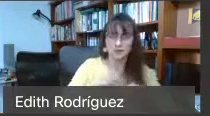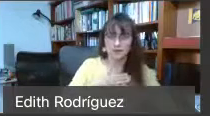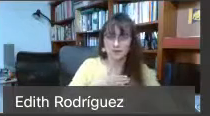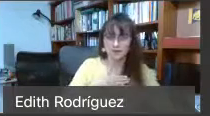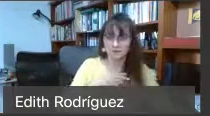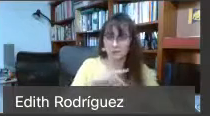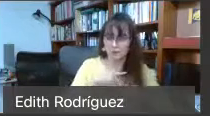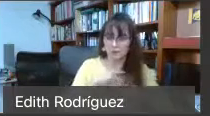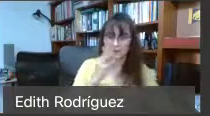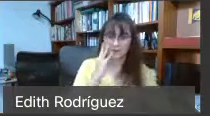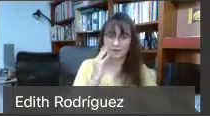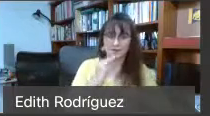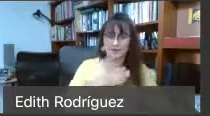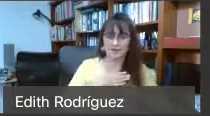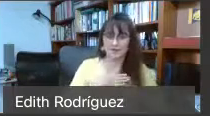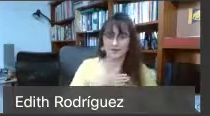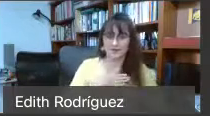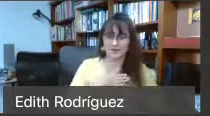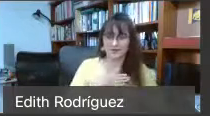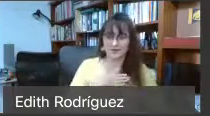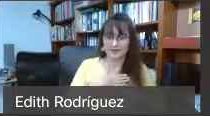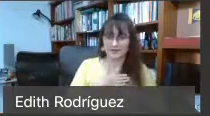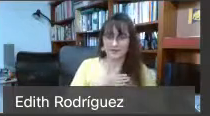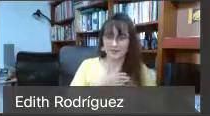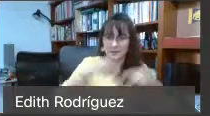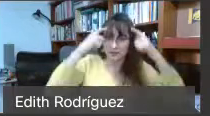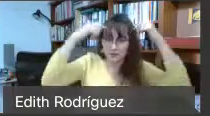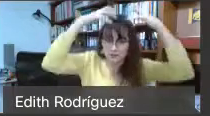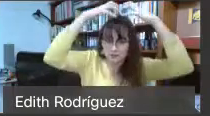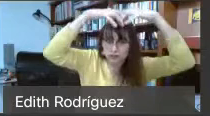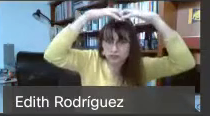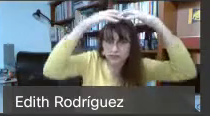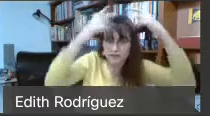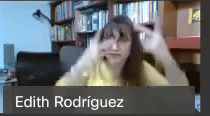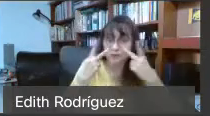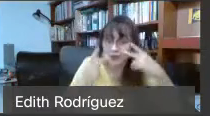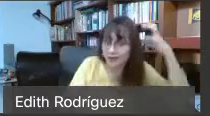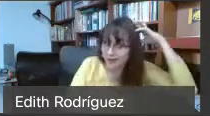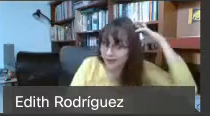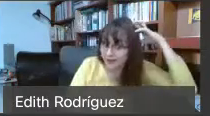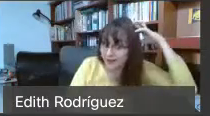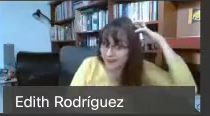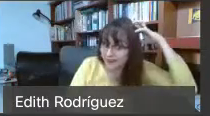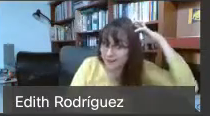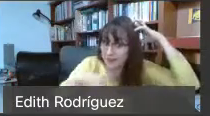desenvolviendo, estoy comunicándome desde mi propia lengua y estoy creando una experiencia comunicativa en donde mi cerebro me